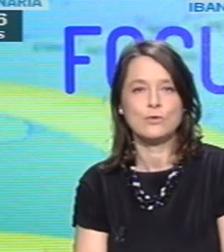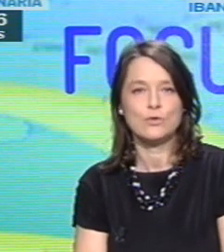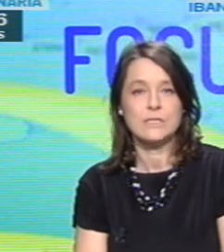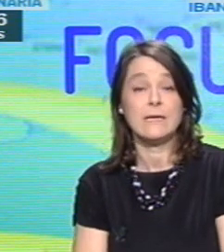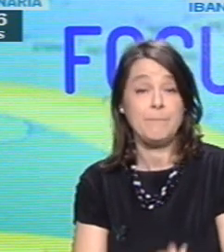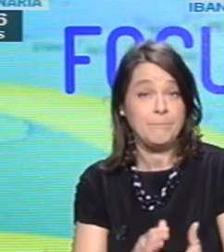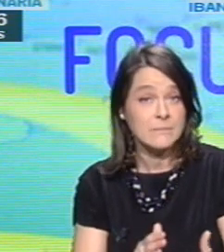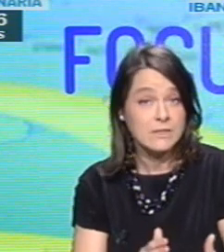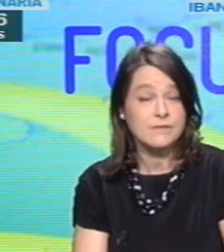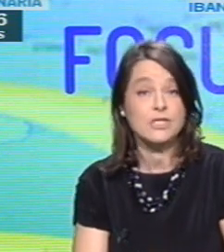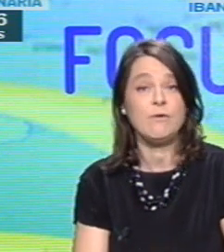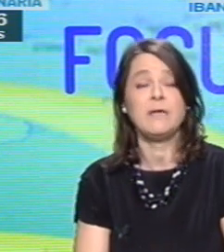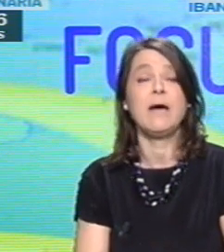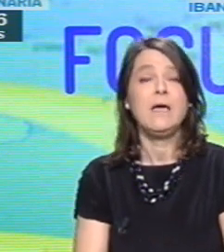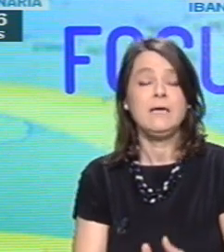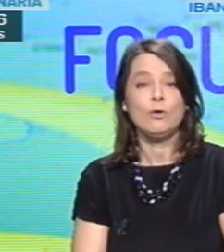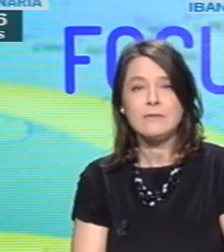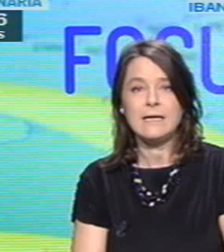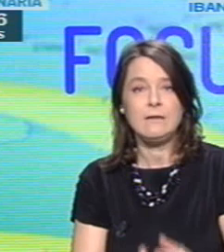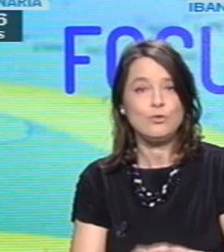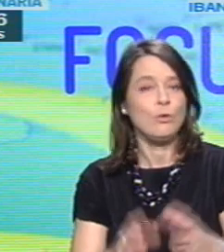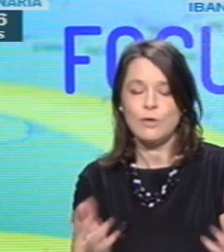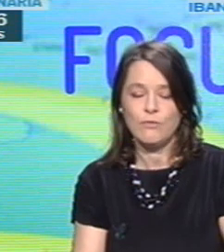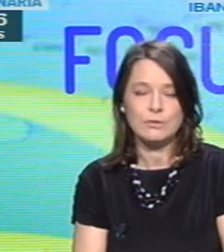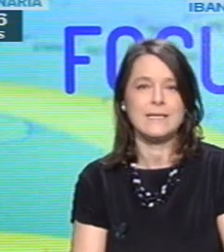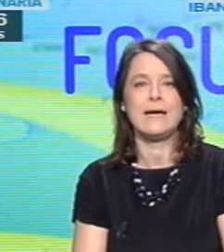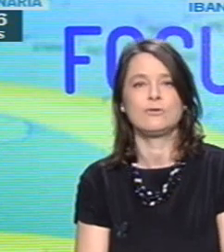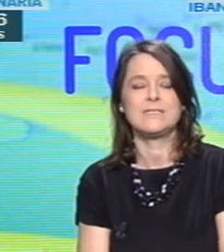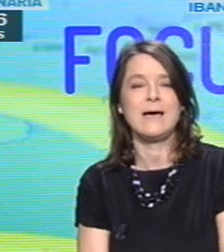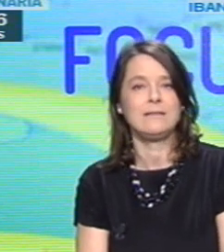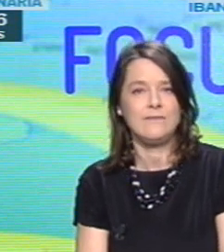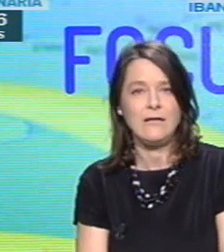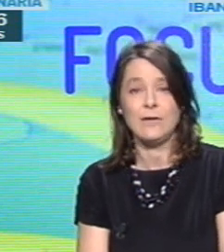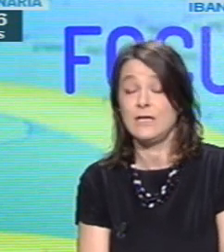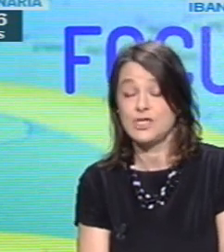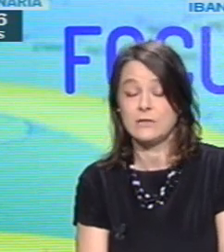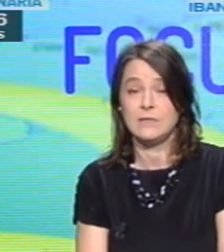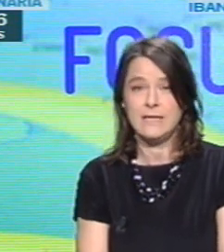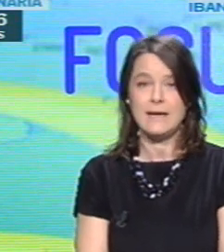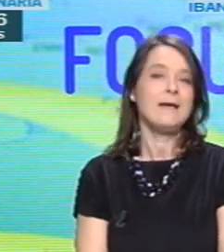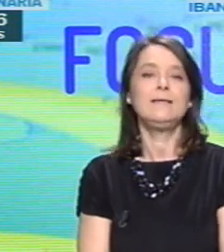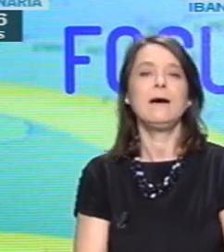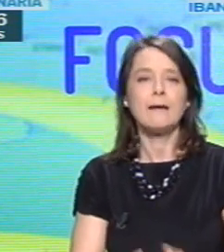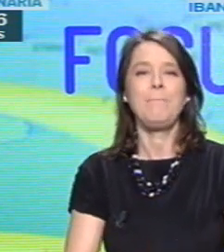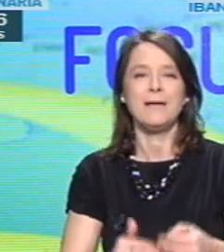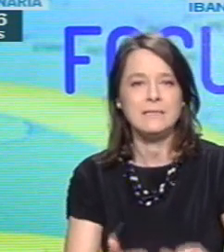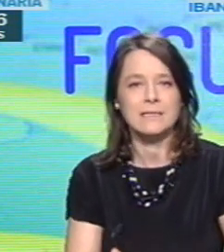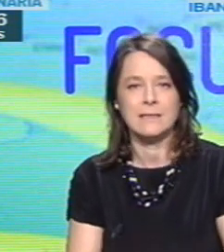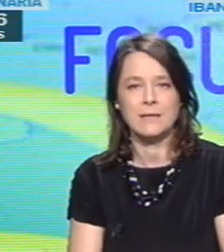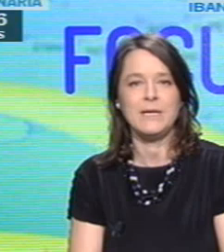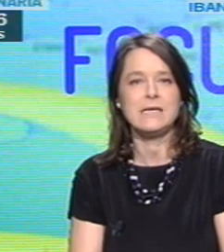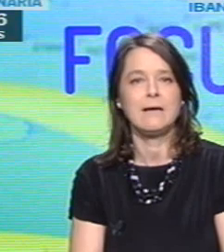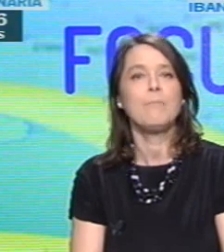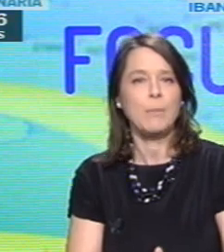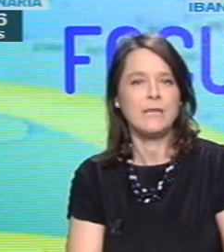è stato così. E, dicevo prima, tutto il mondo del volontariato si sta attivando e ha lanciato l'idea di ripartire